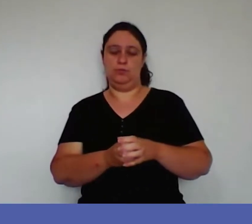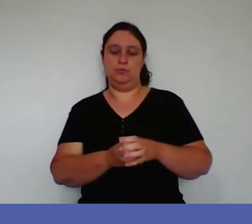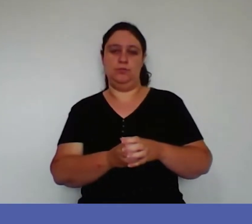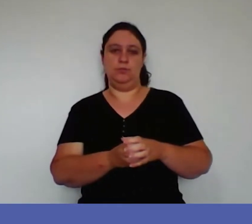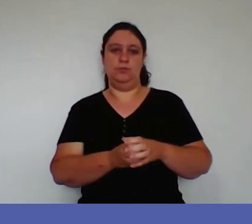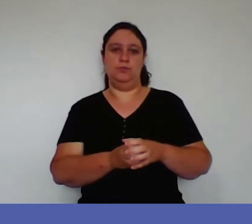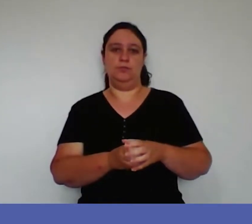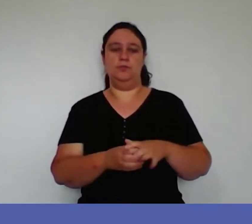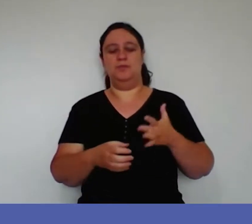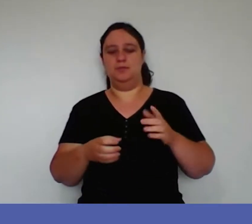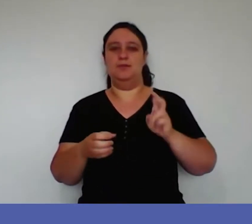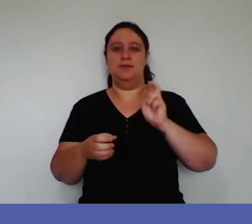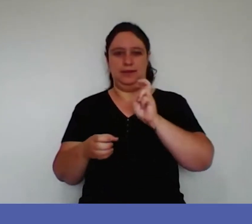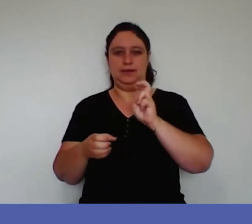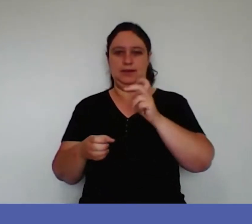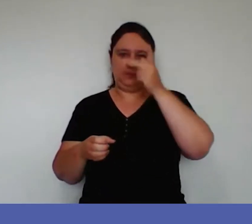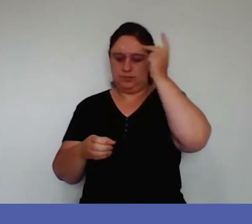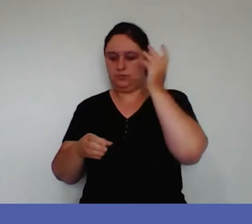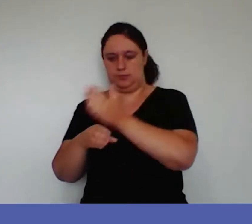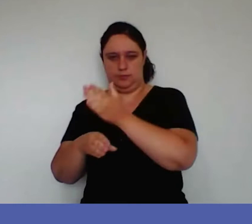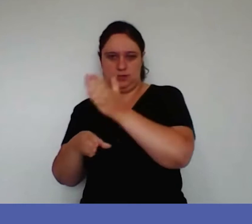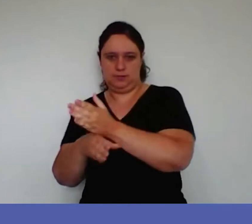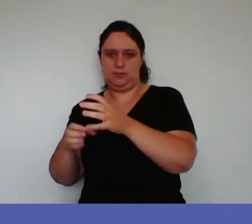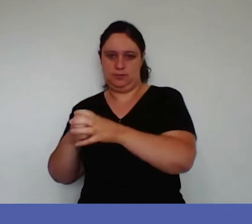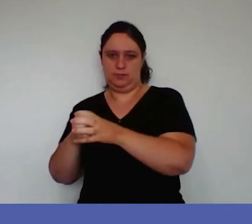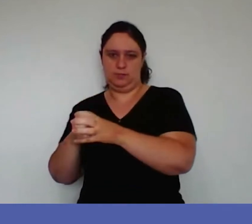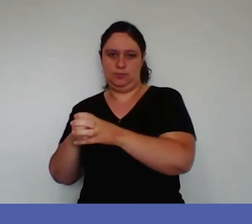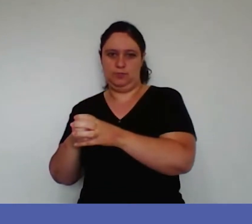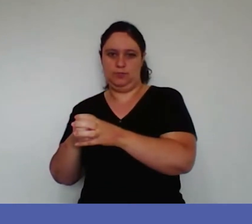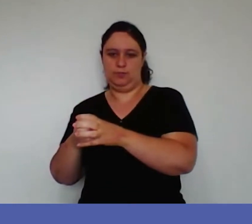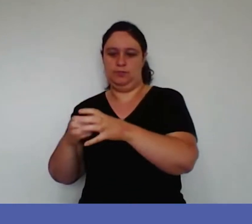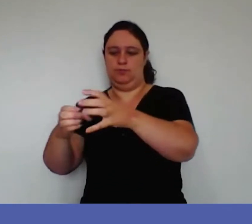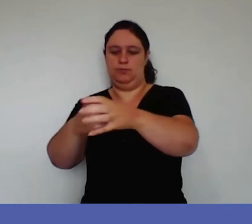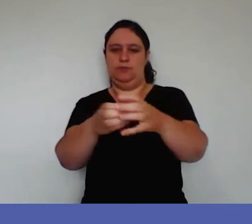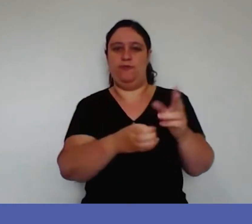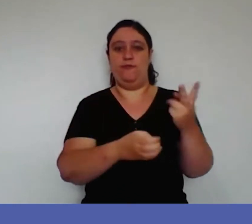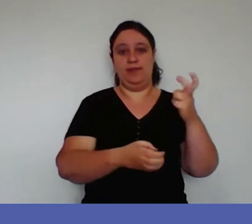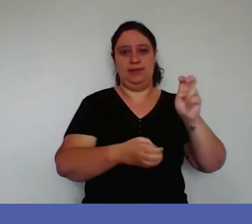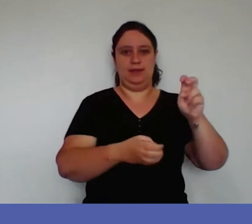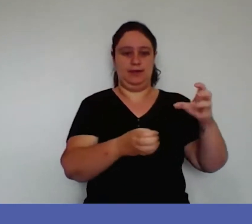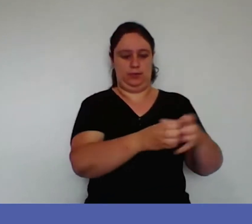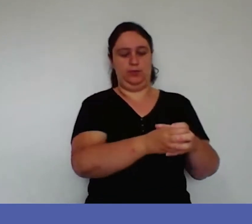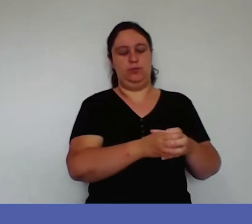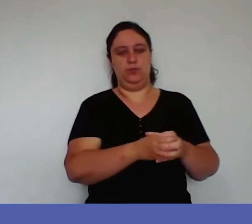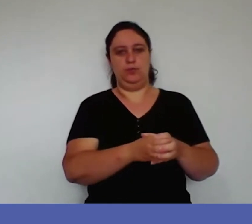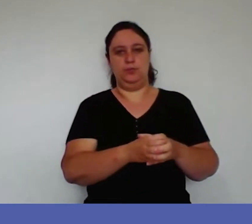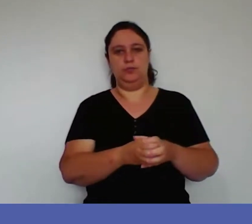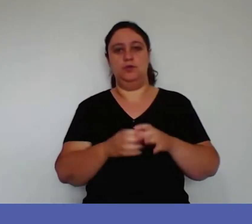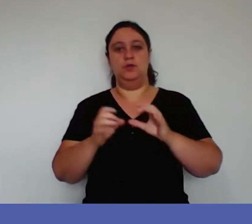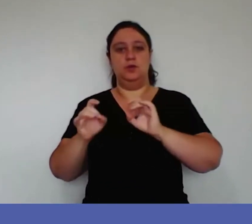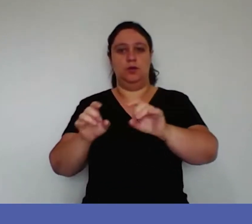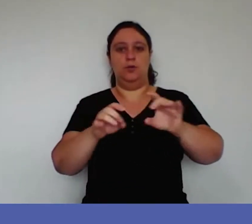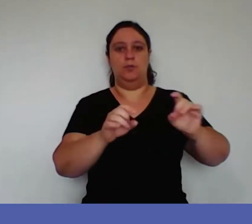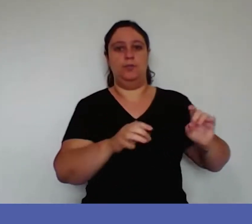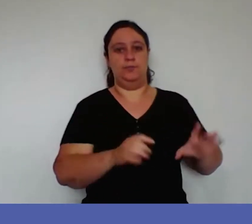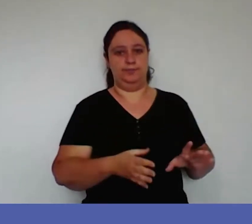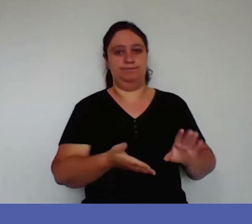pessoas, comportagem dinâmica. Irmãos, a partir daí, a velocidade